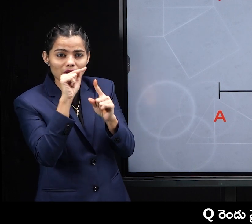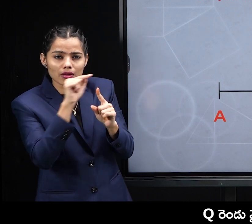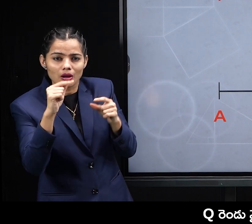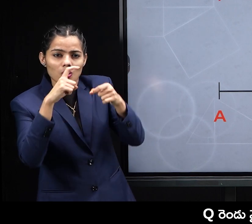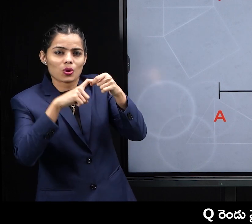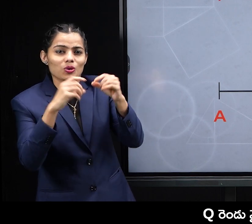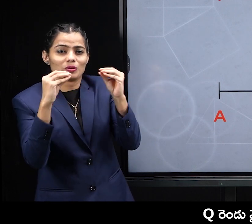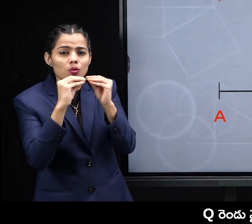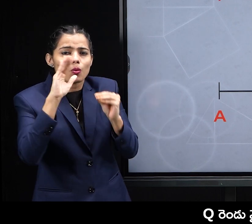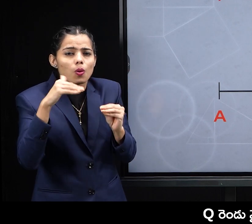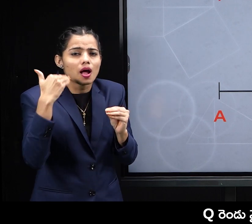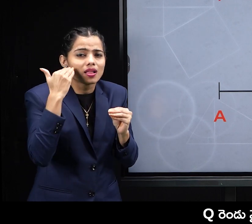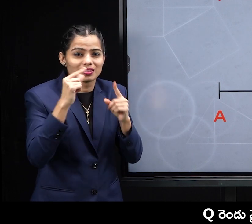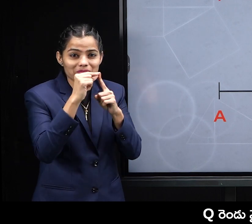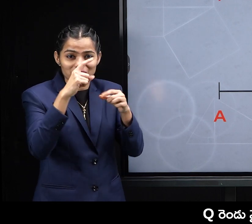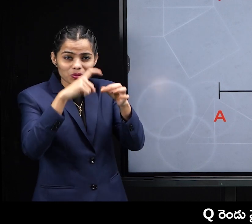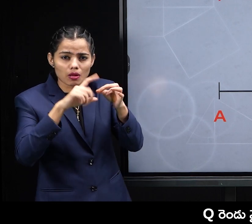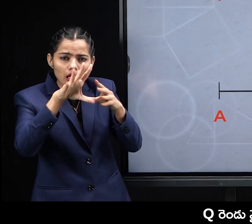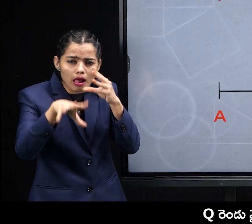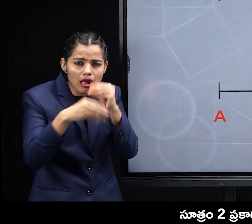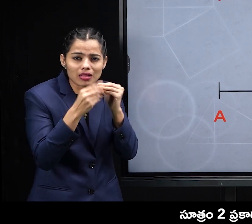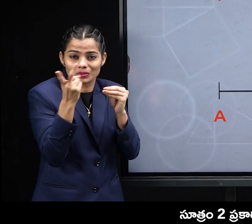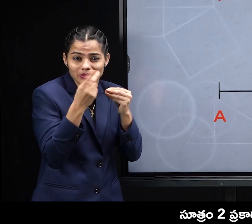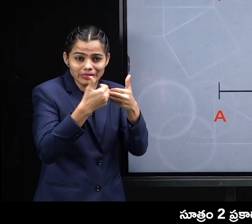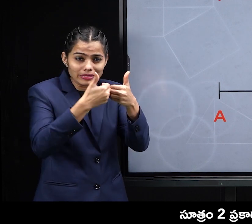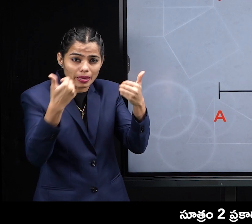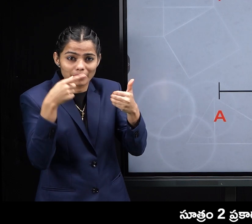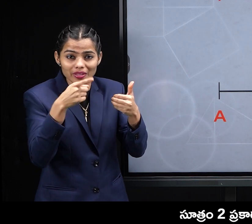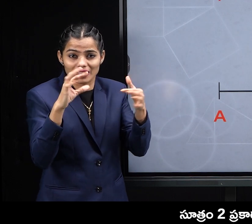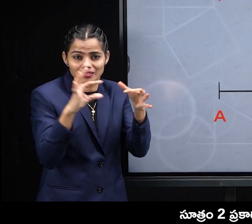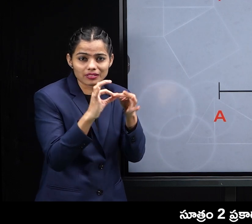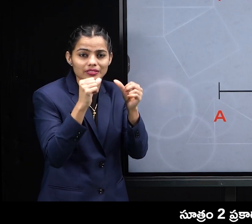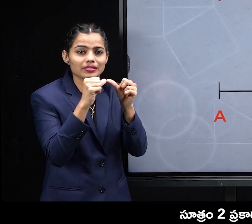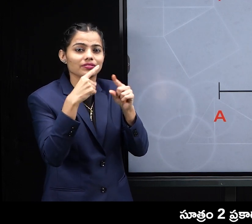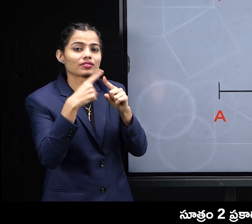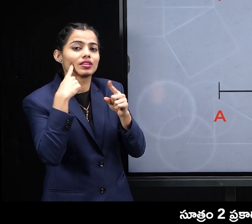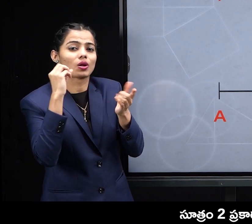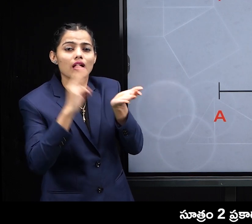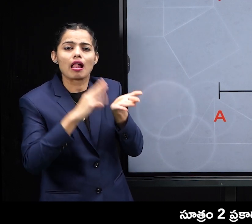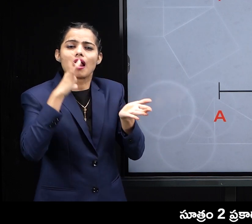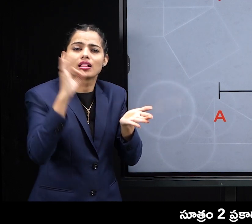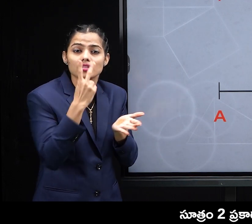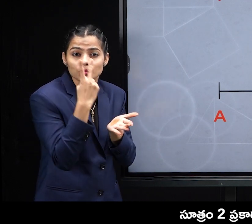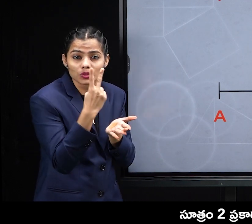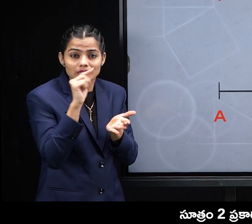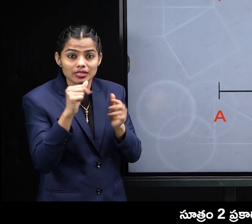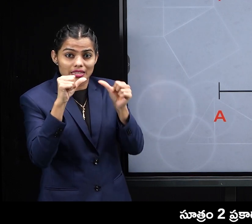రెండు వఈపులా జోడించ బడినపుడు సూత్రం రెండు ప్రకారం AP ప్లస్ PQ ఇజక్వల్టు